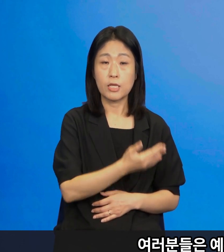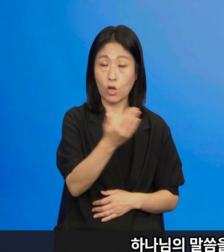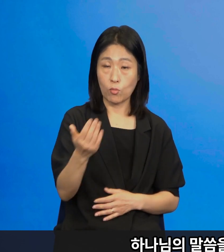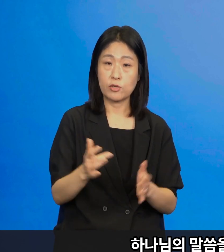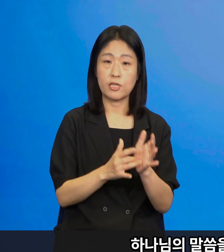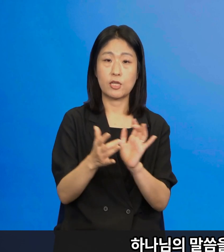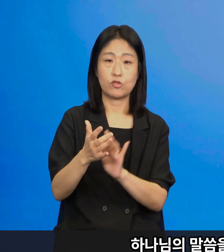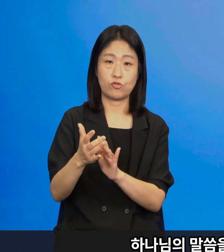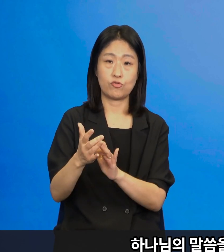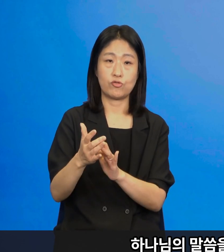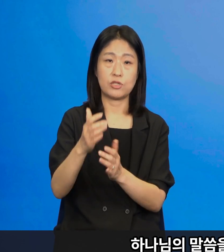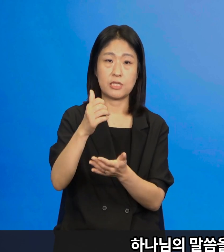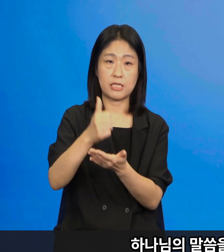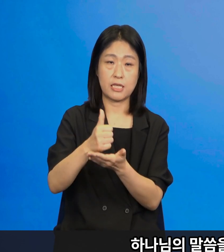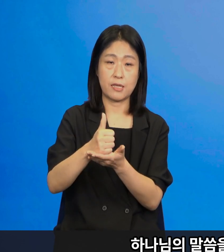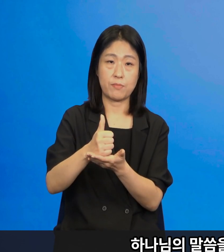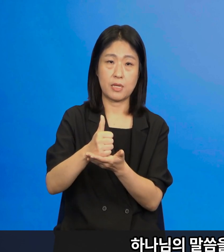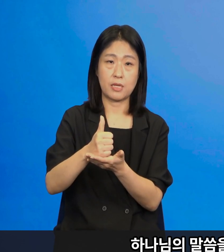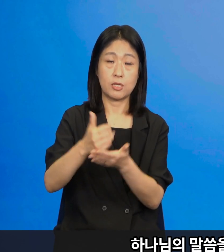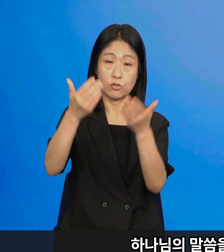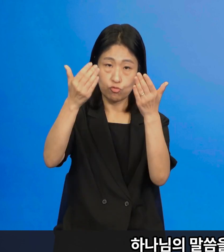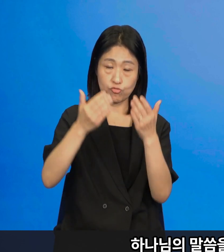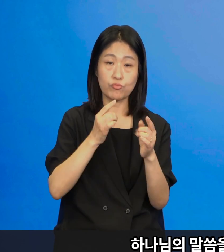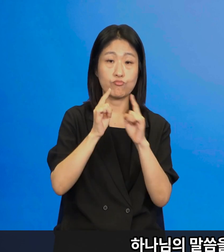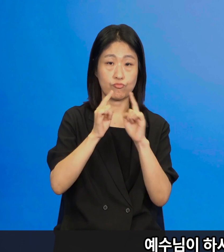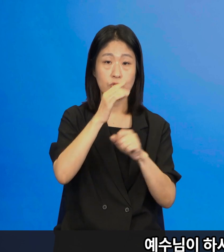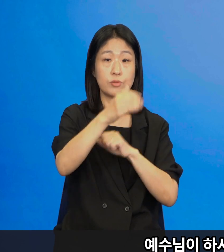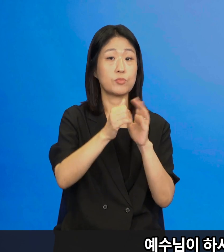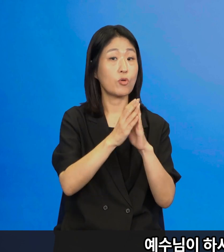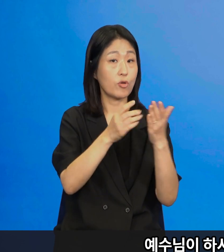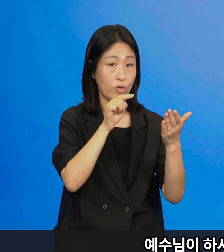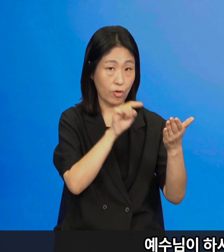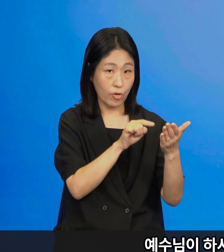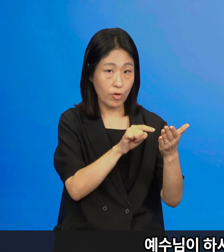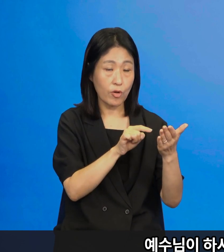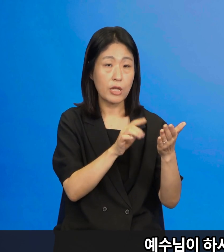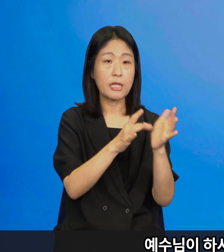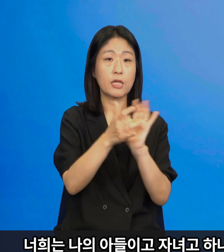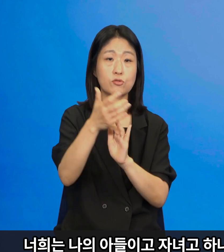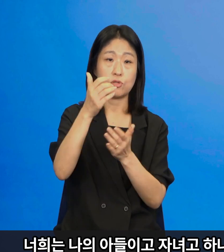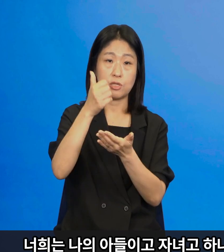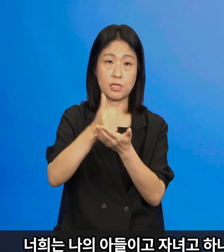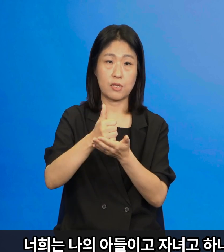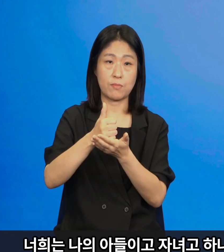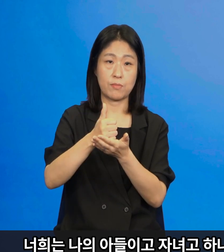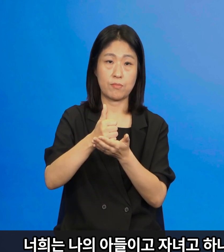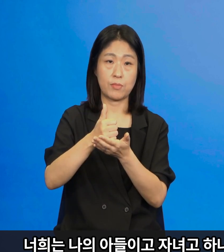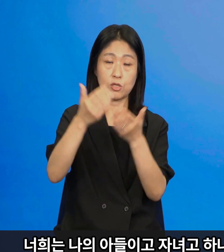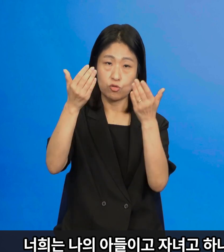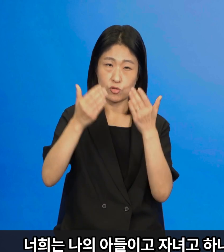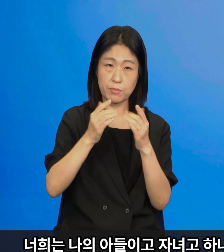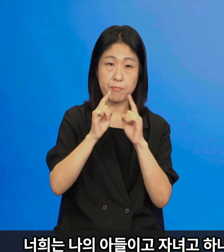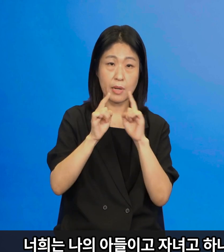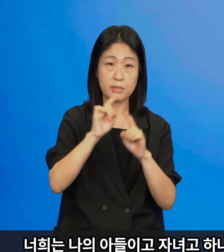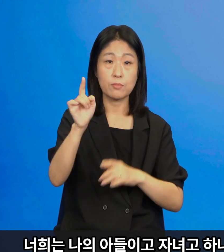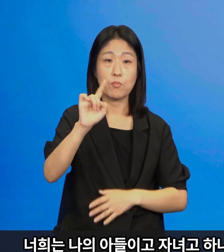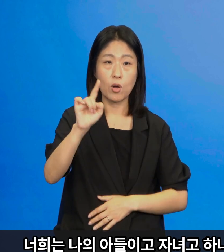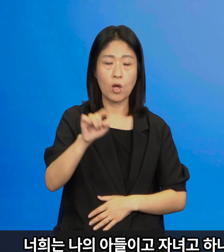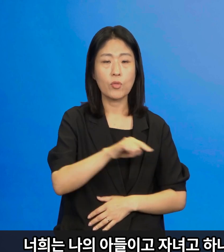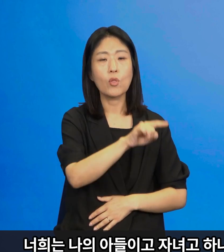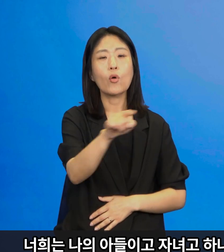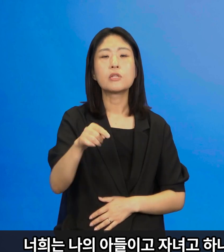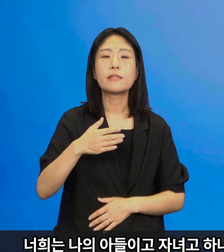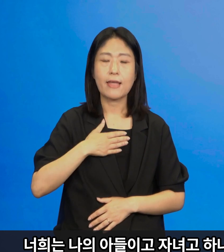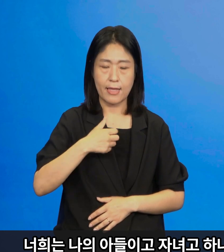말씀, 하나님의 말씀을 받으셔야 되잖아요. 예수님이 하시는 말씀은 뭐예요? 너희는 나의